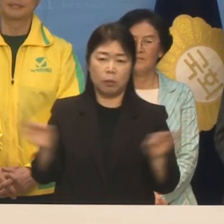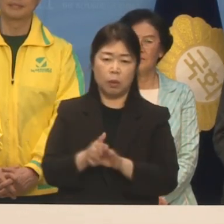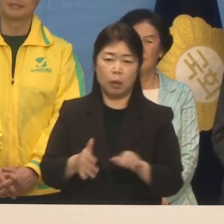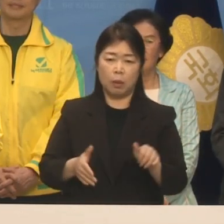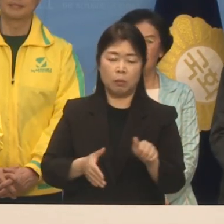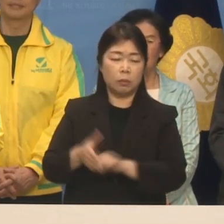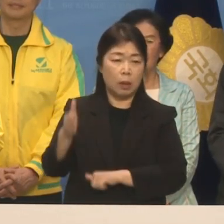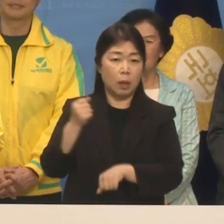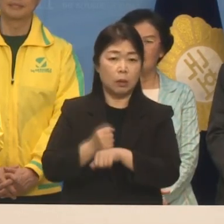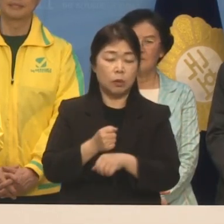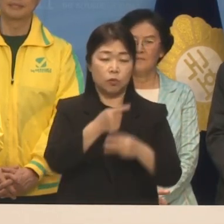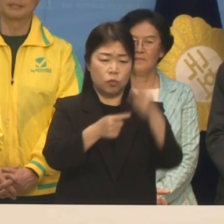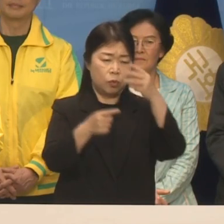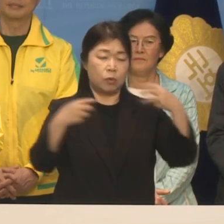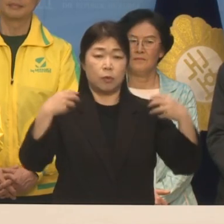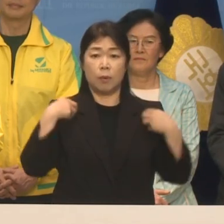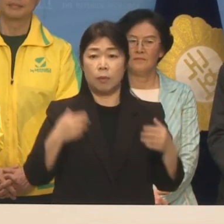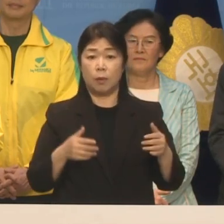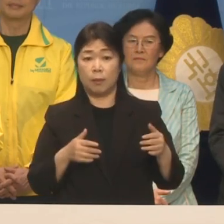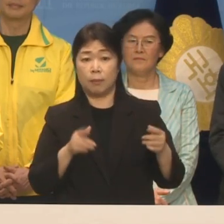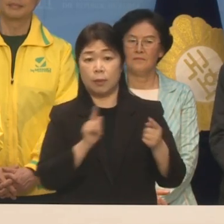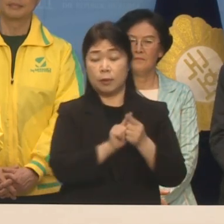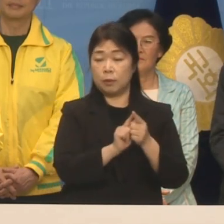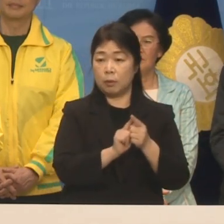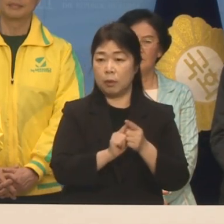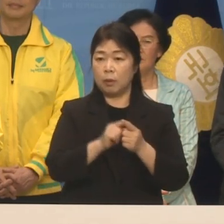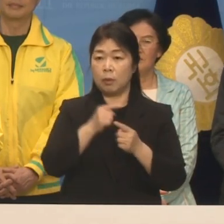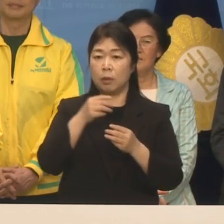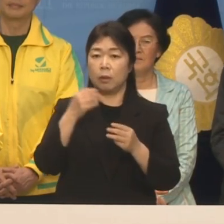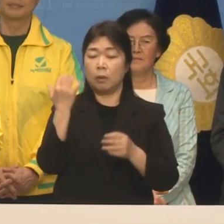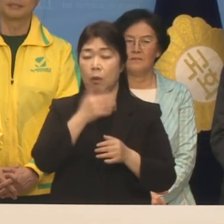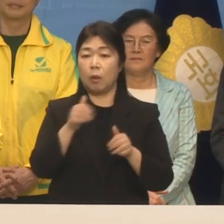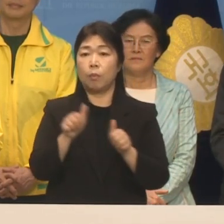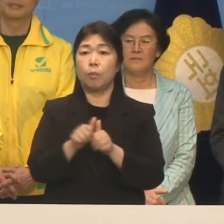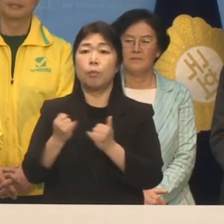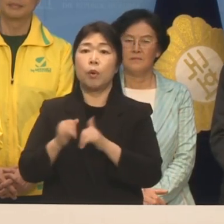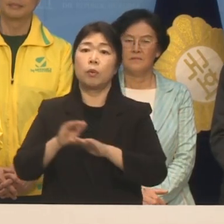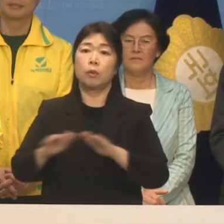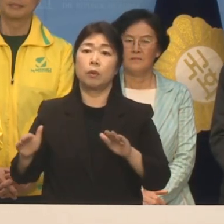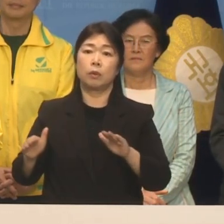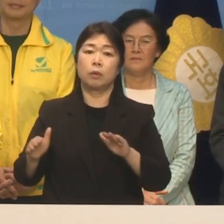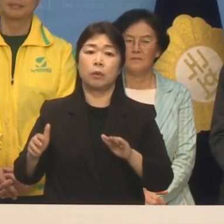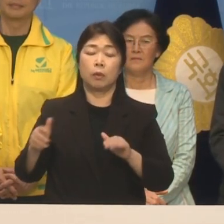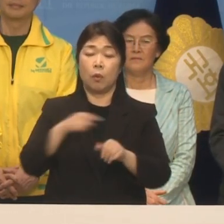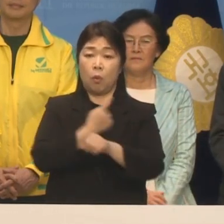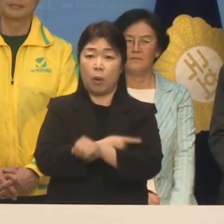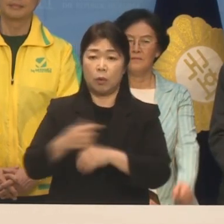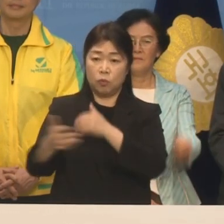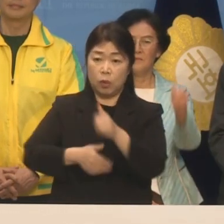맞서서 성평등계를 대표하여 권기면영 후원회장님을